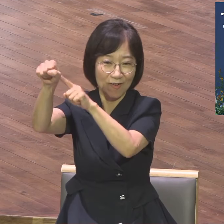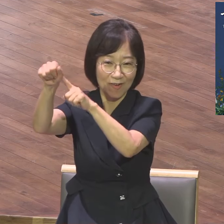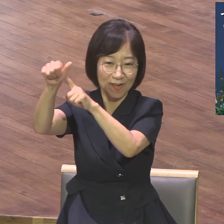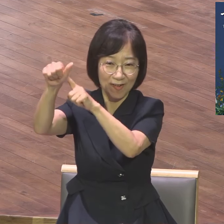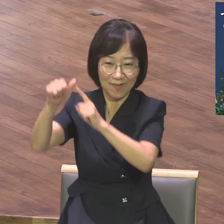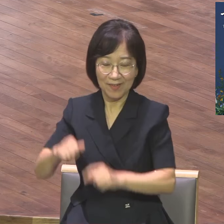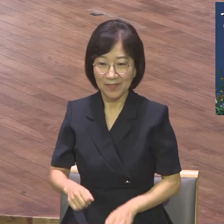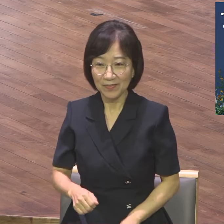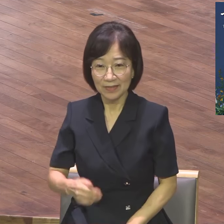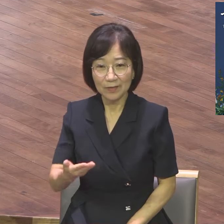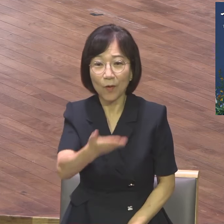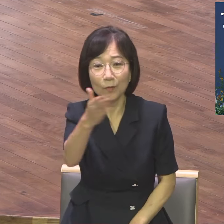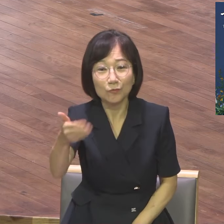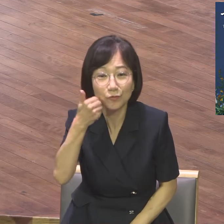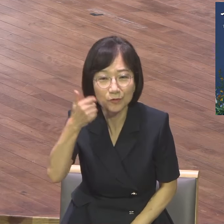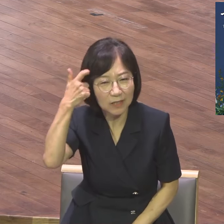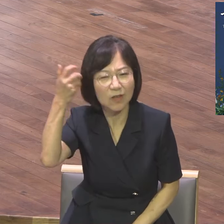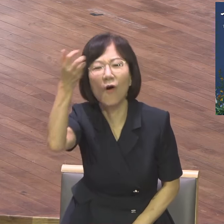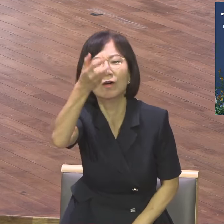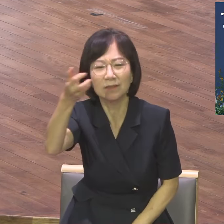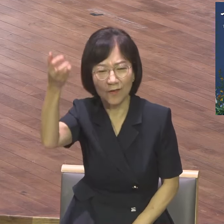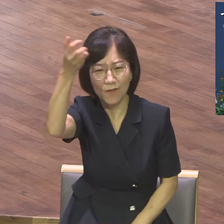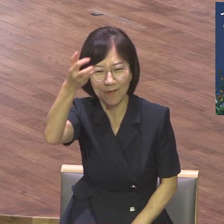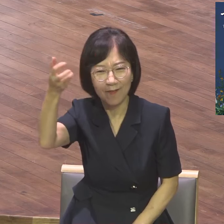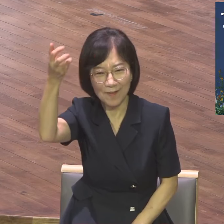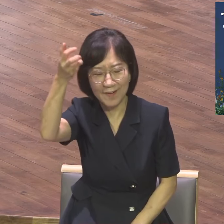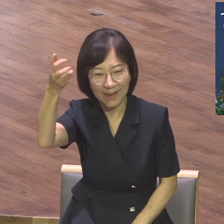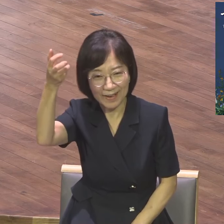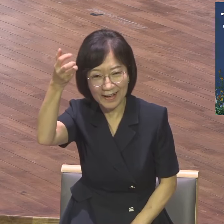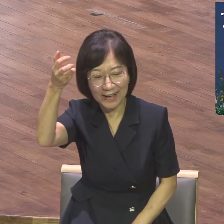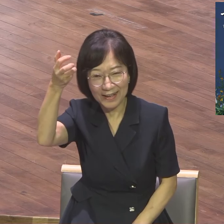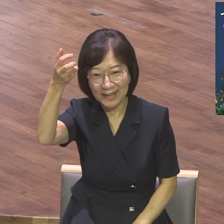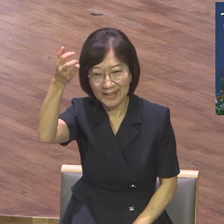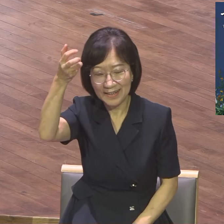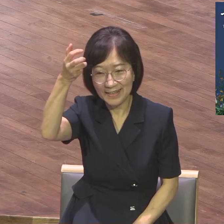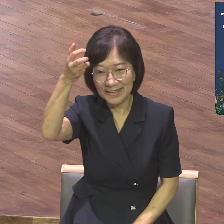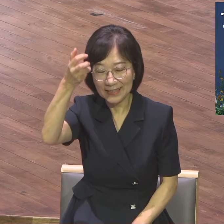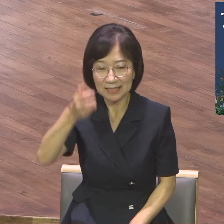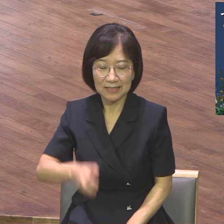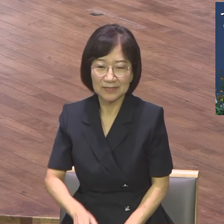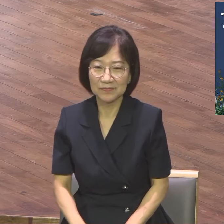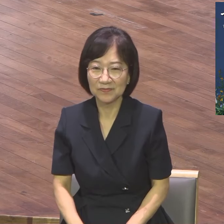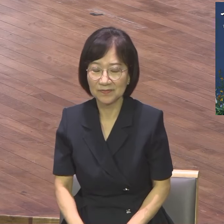여러분 누구예요? 영이에요. 영. 아시겠어요? 영이라고요.